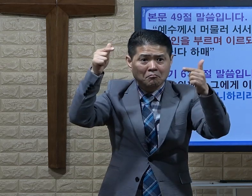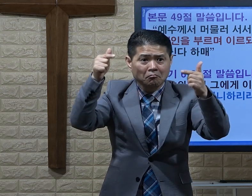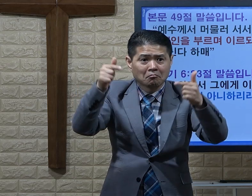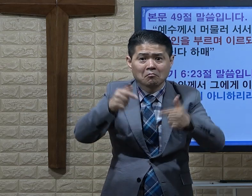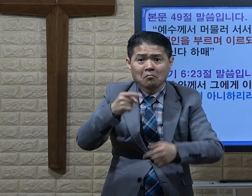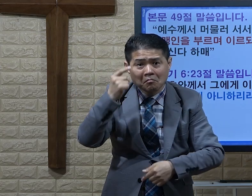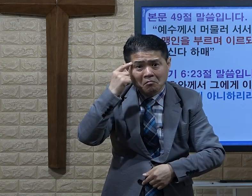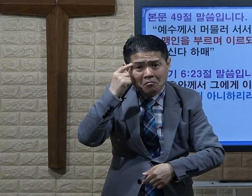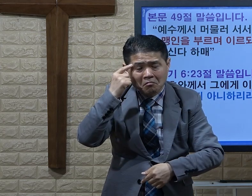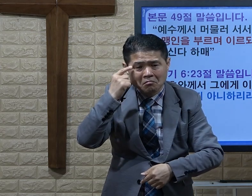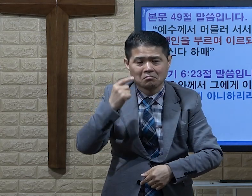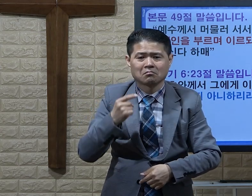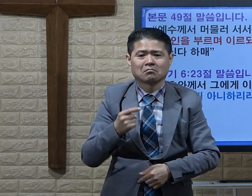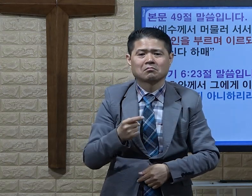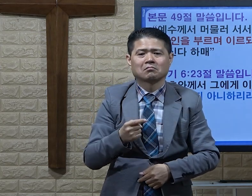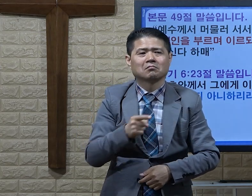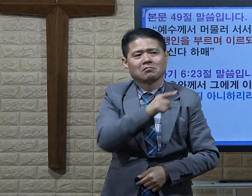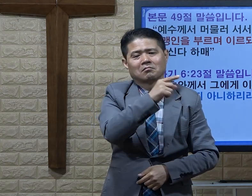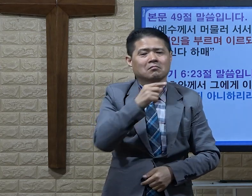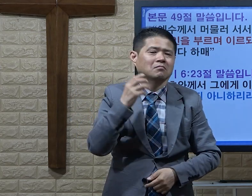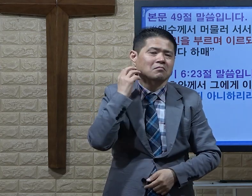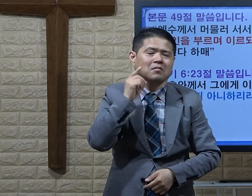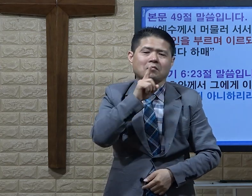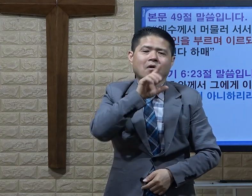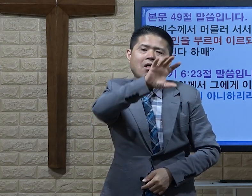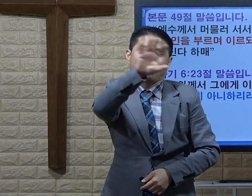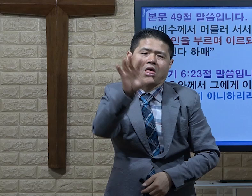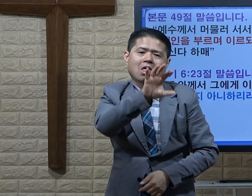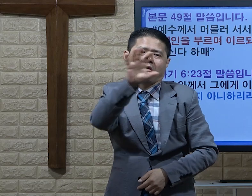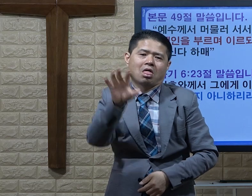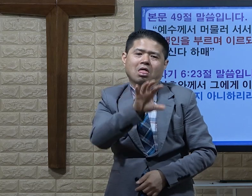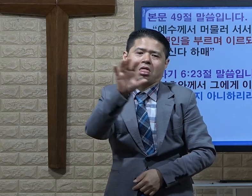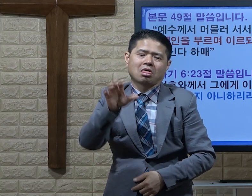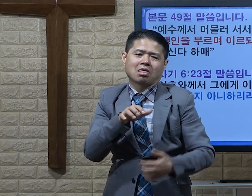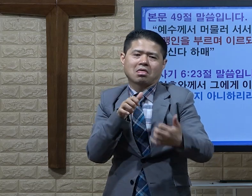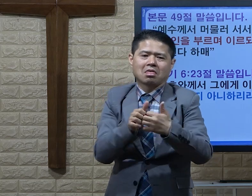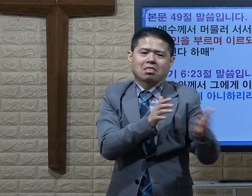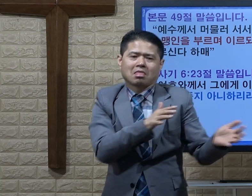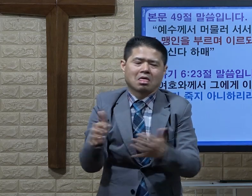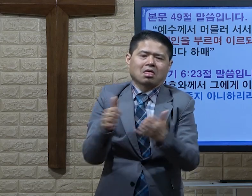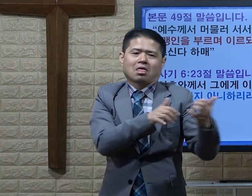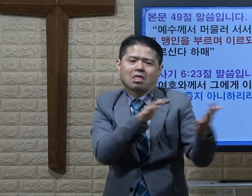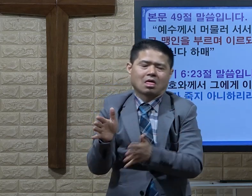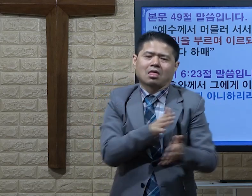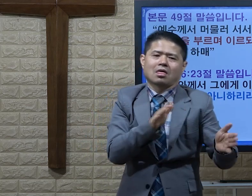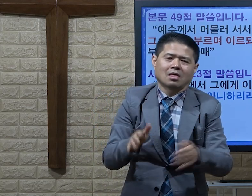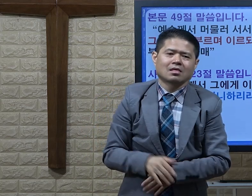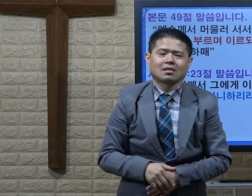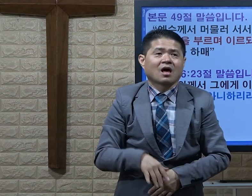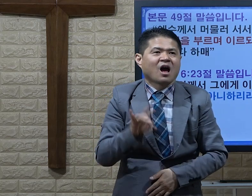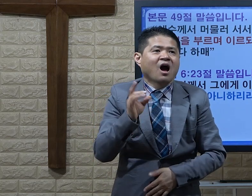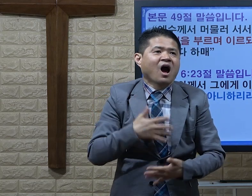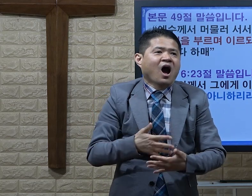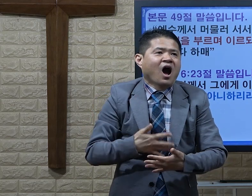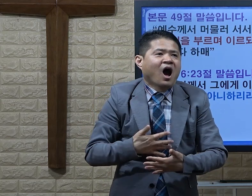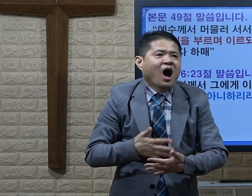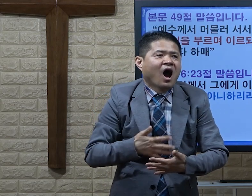이 전쟁이 안 난다고 하는 것입니다. 계속해서 반복적으로 전쟁이 일어날 것이라고만 하는데, 그게